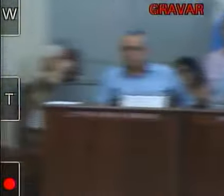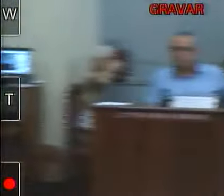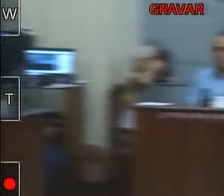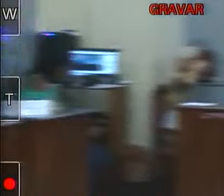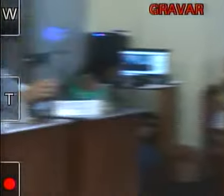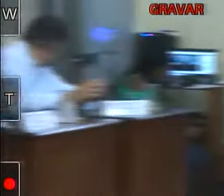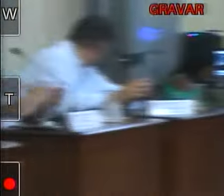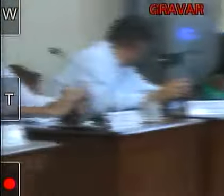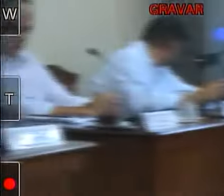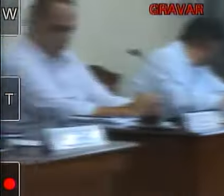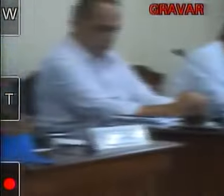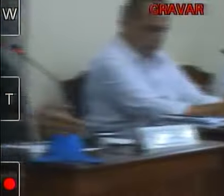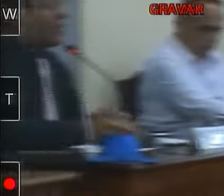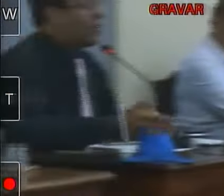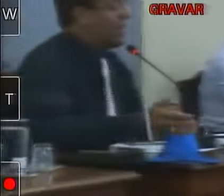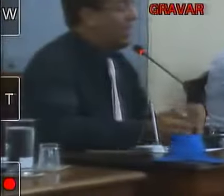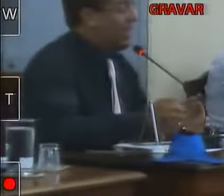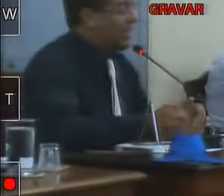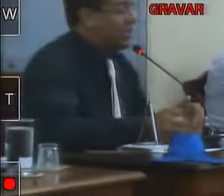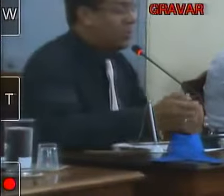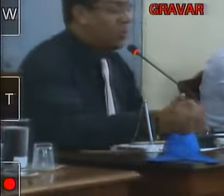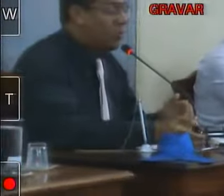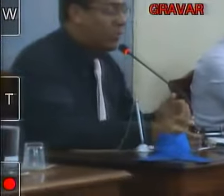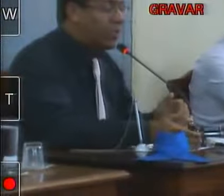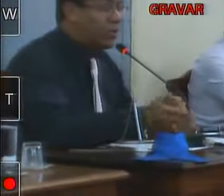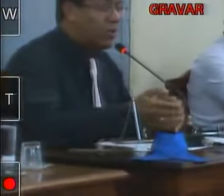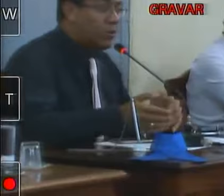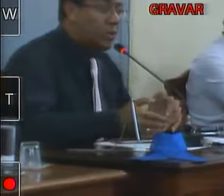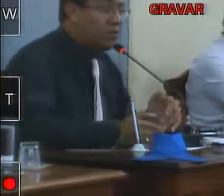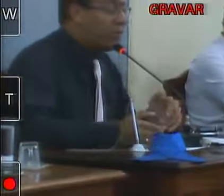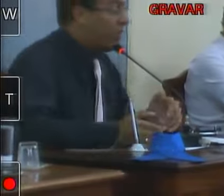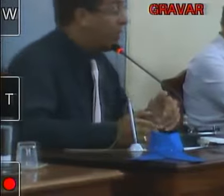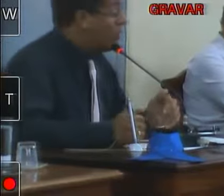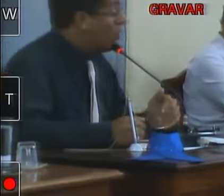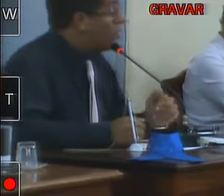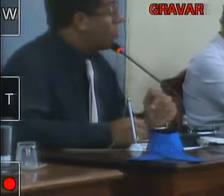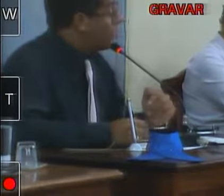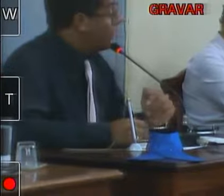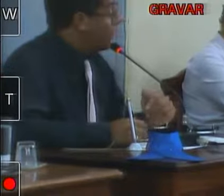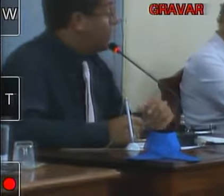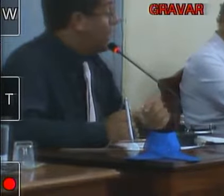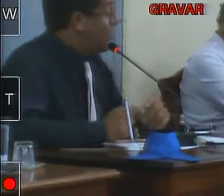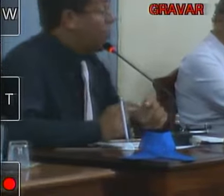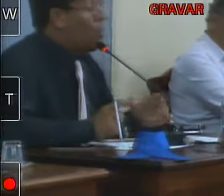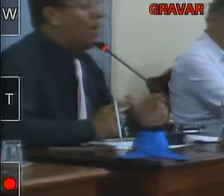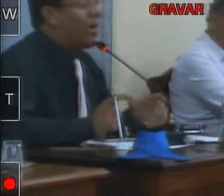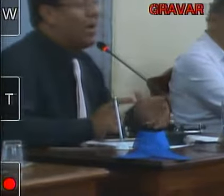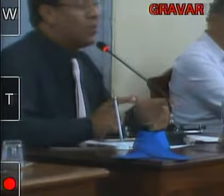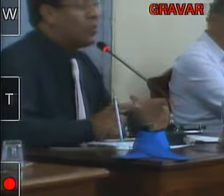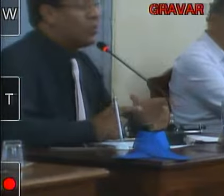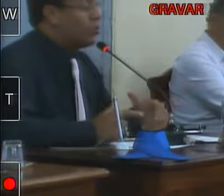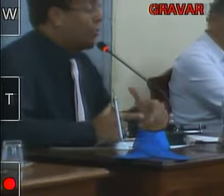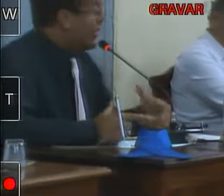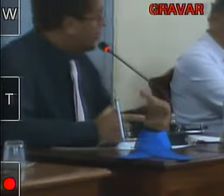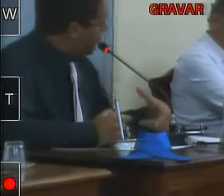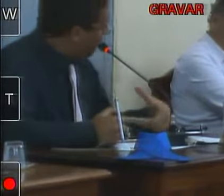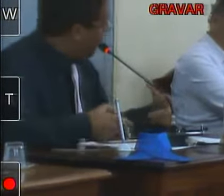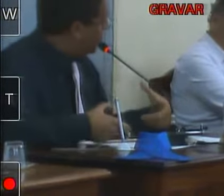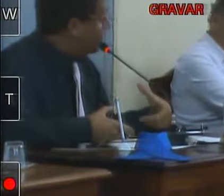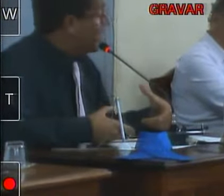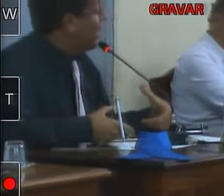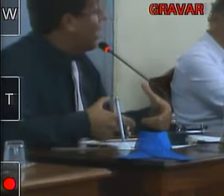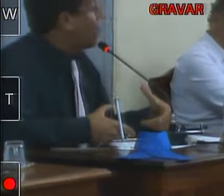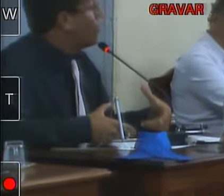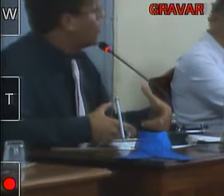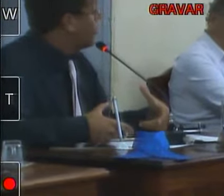para a prefeitura pedindo quanto que ela gasta com luz, com telefone e com combustível. E o maior gasto que os prédios